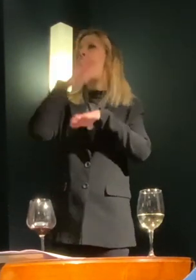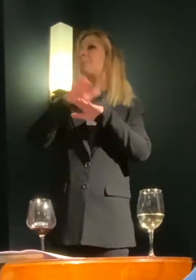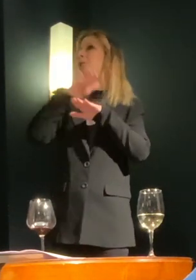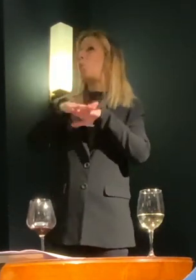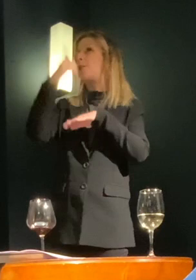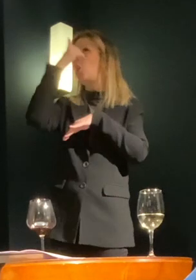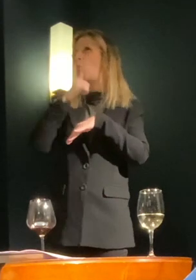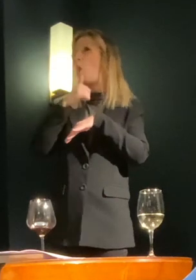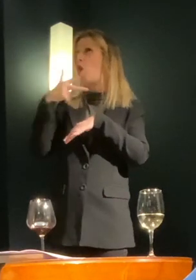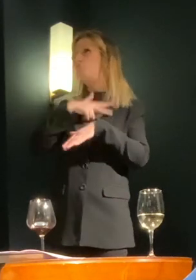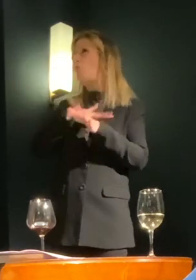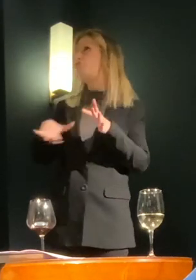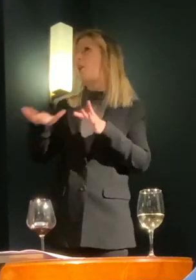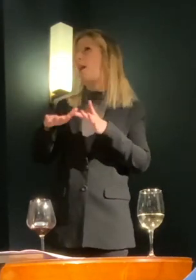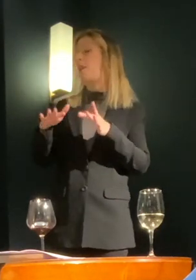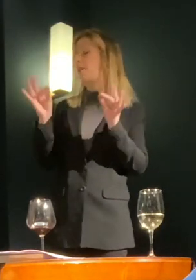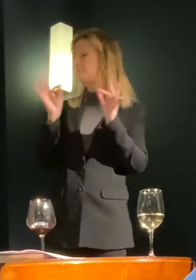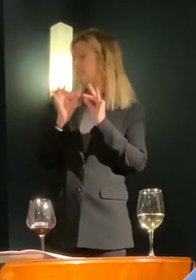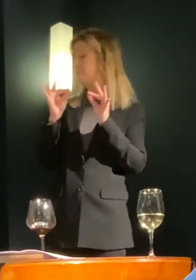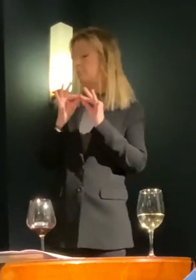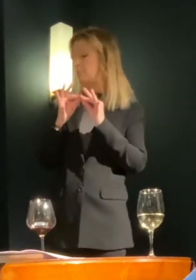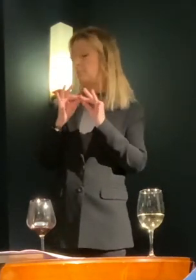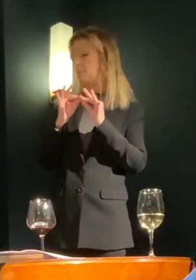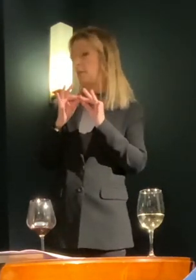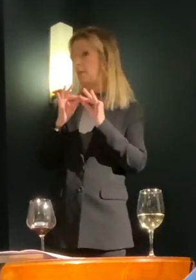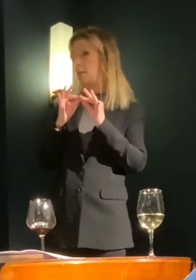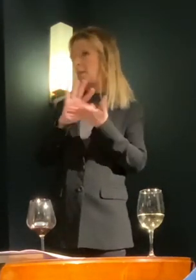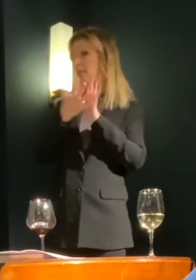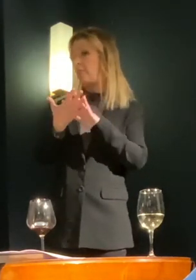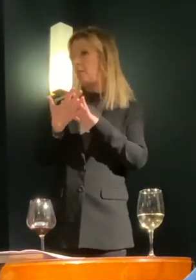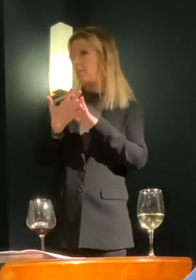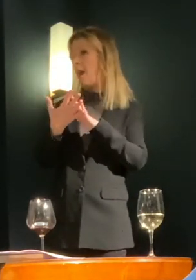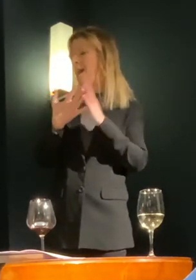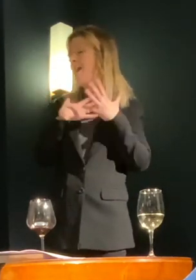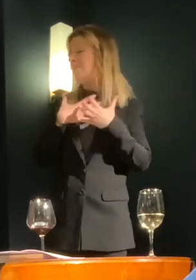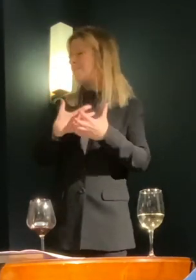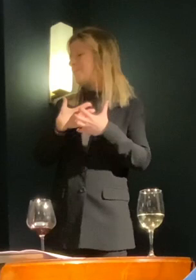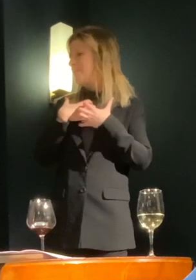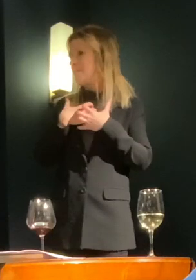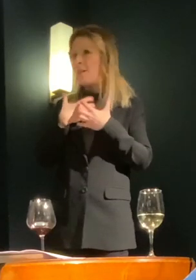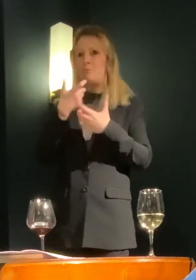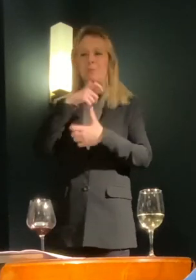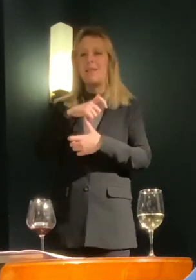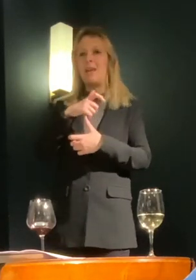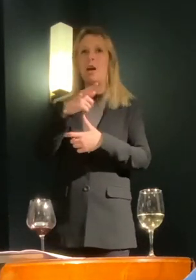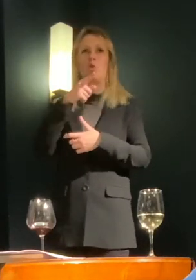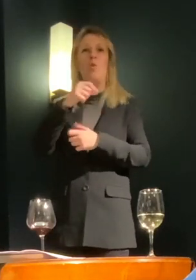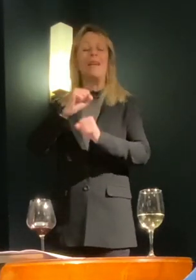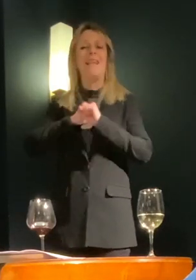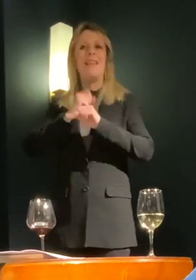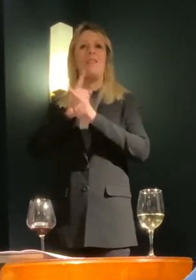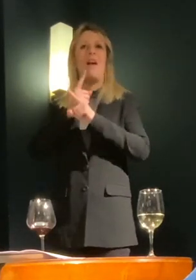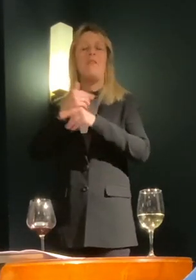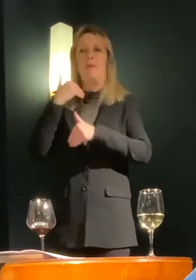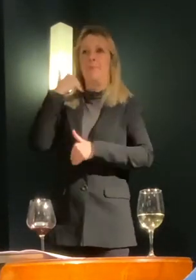più rispettare quel ruolo sociale, ti viene l'ansia, perché hai una pressione sociale che tu credi di dover mantenere, poi magari nella realtà